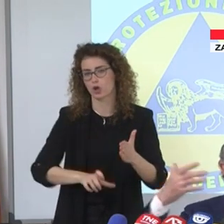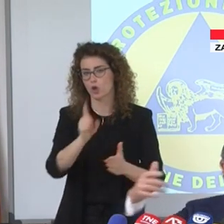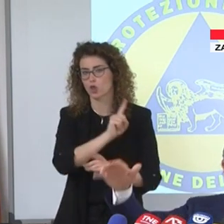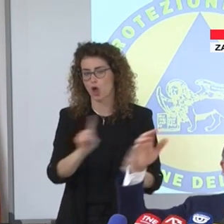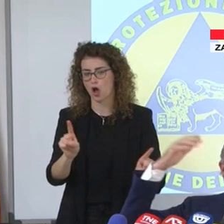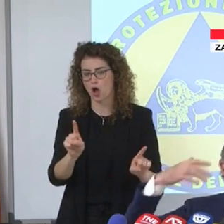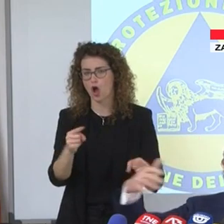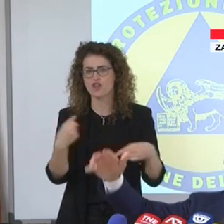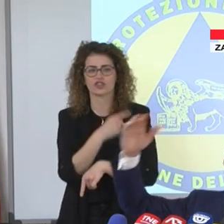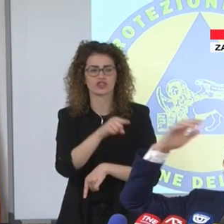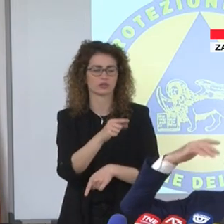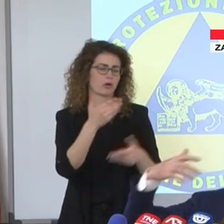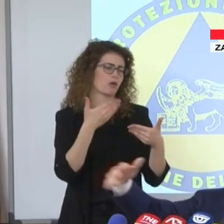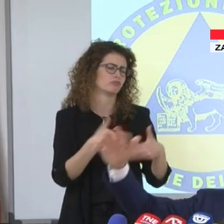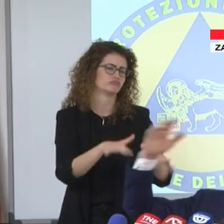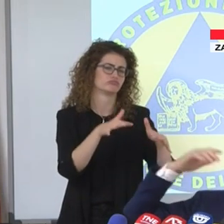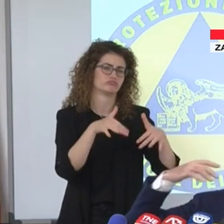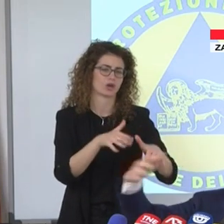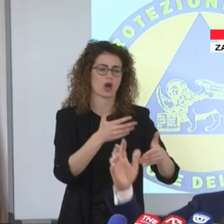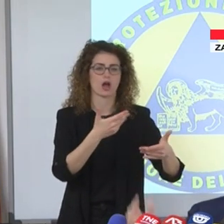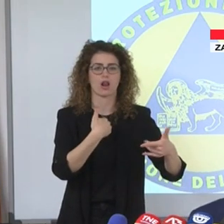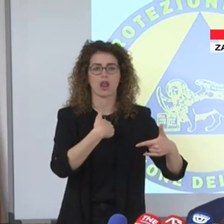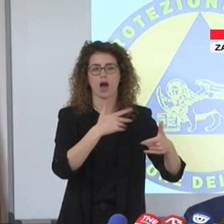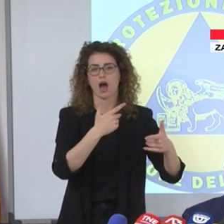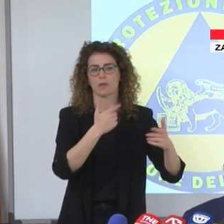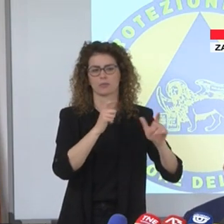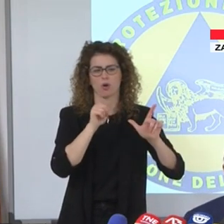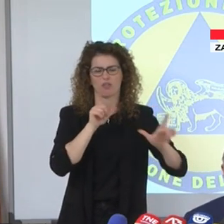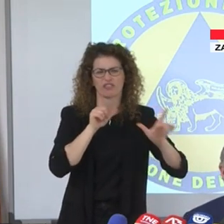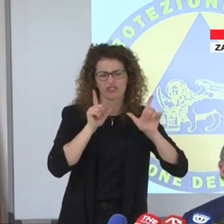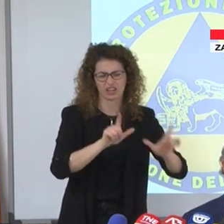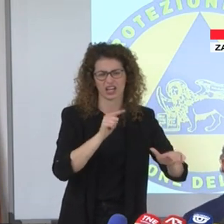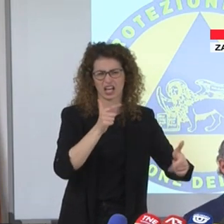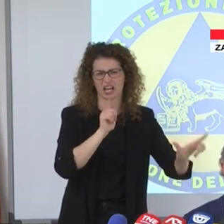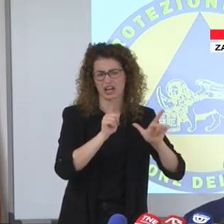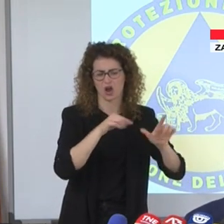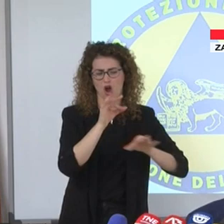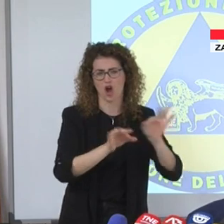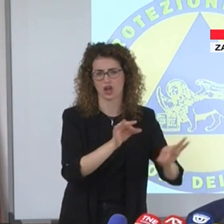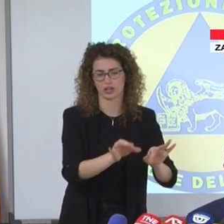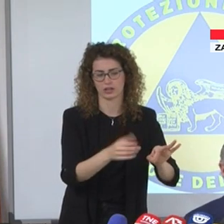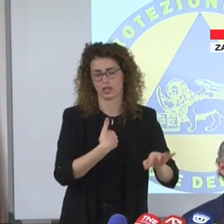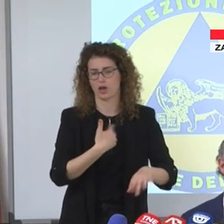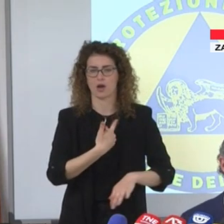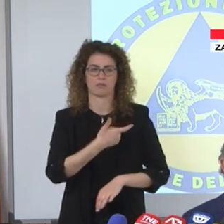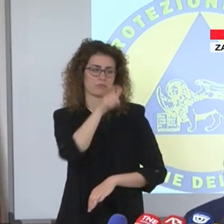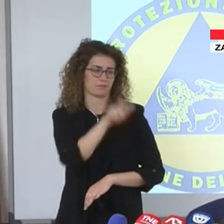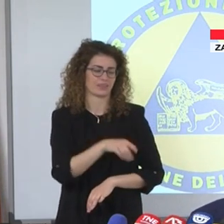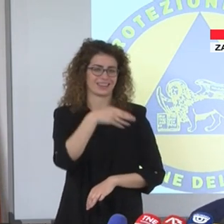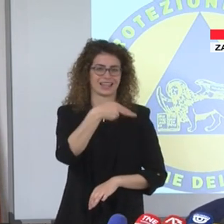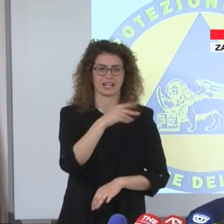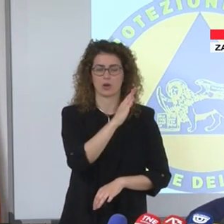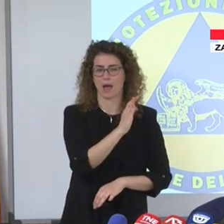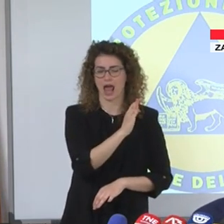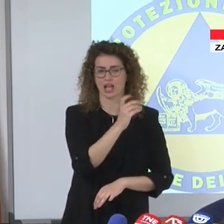e tu lasci lì che vada l'infamia e giri, io guardate, non ce l'ho con Natalino Balasso, non c'ho sete